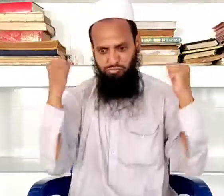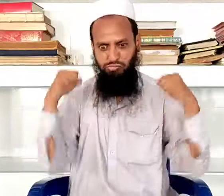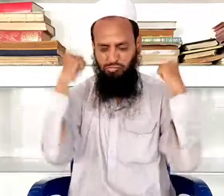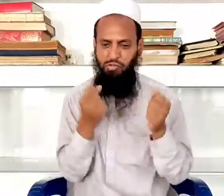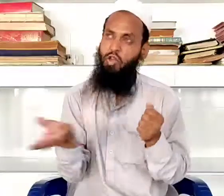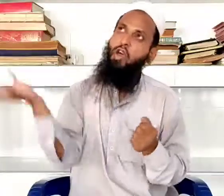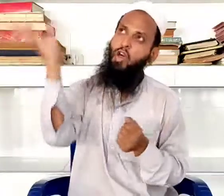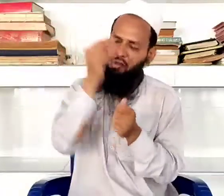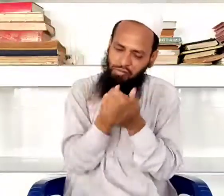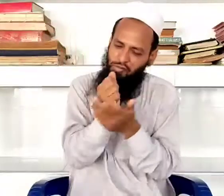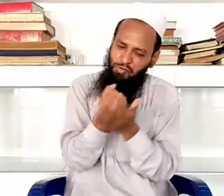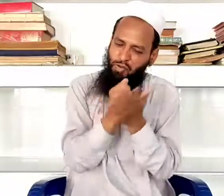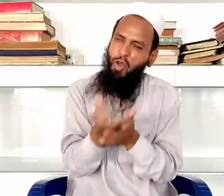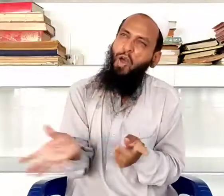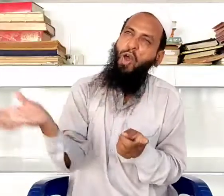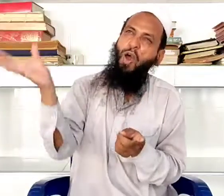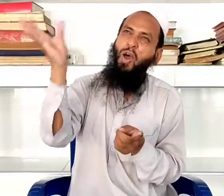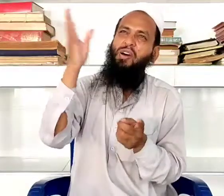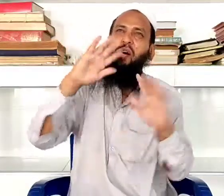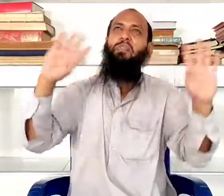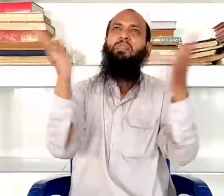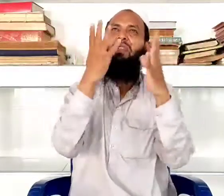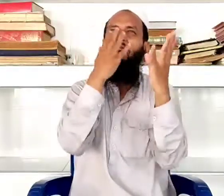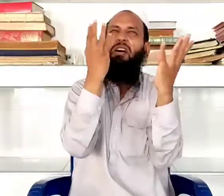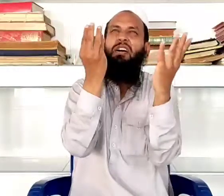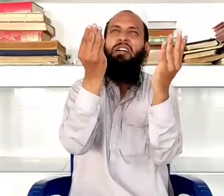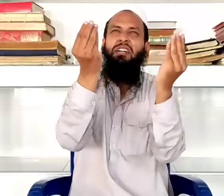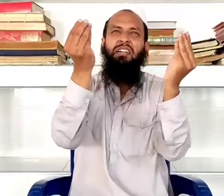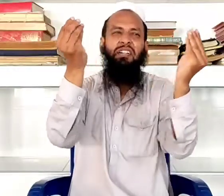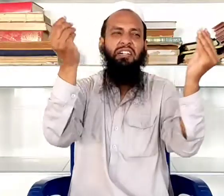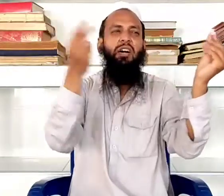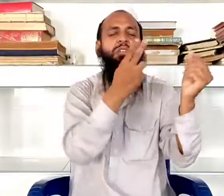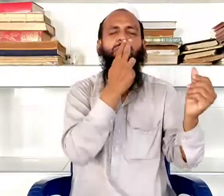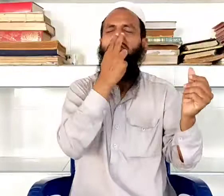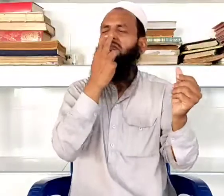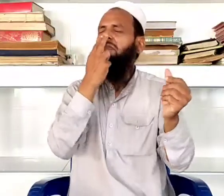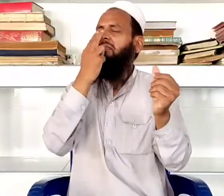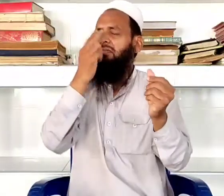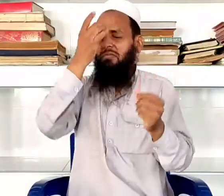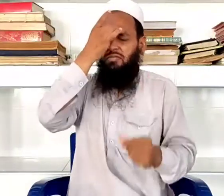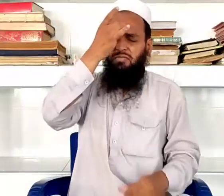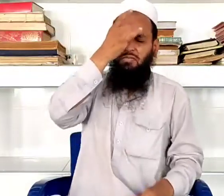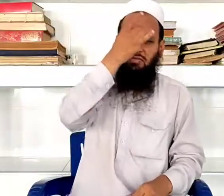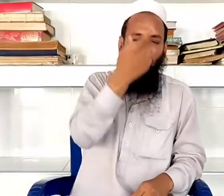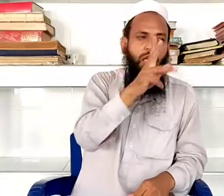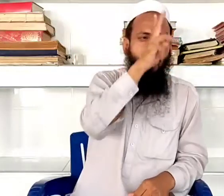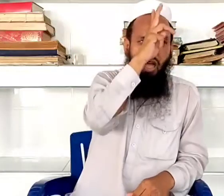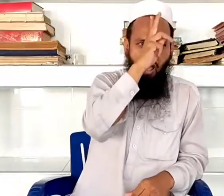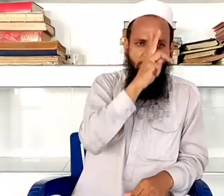جان گے ایک اور دو جہنم اندر جائے گا جیرا بھلو کے اندر دیکھنا رقیبت کے اندر اتنا بن جائے گا کہ تیرے خدا نے